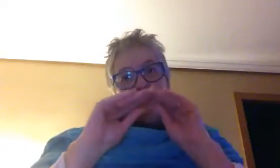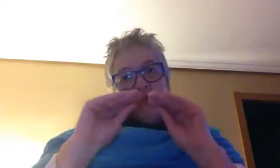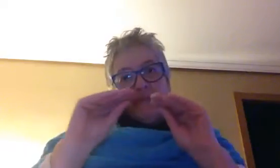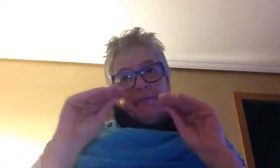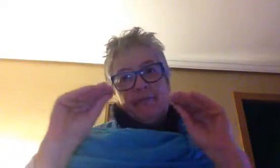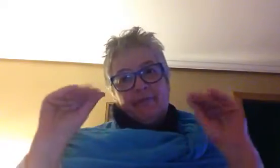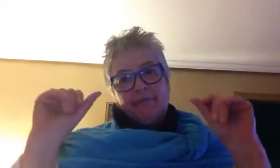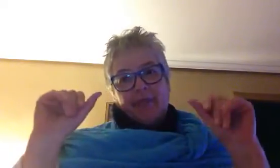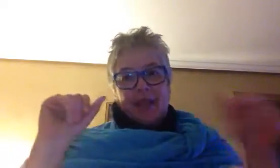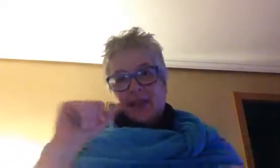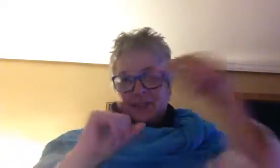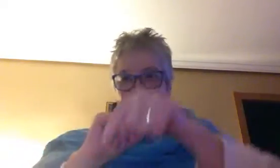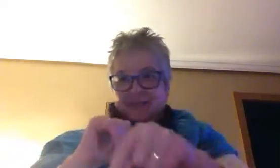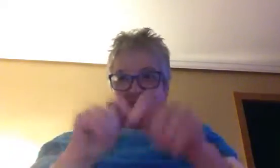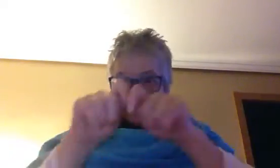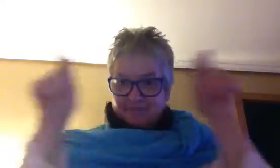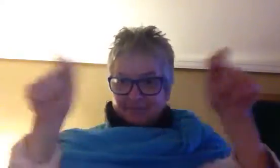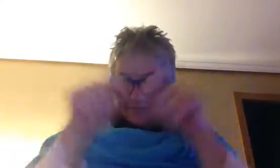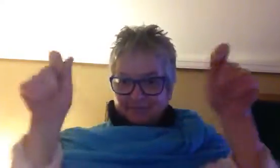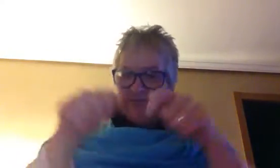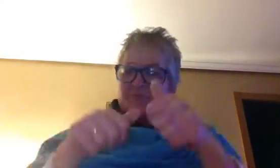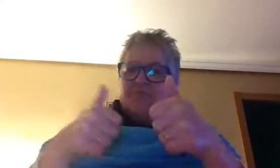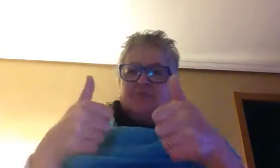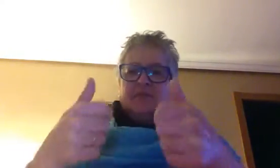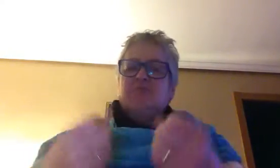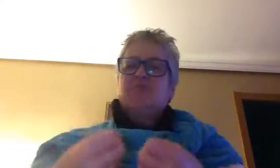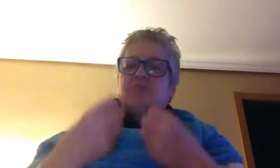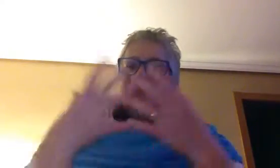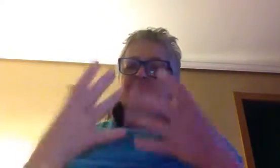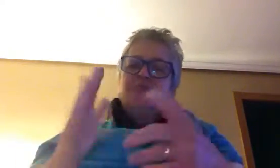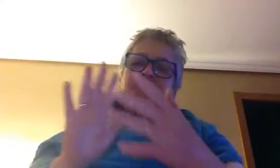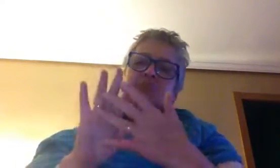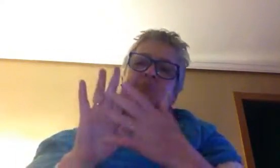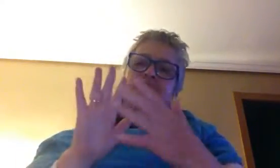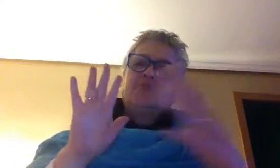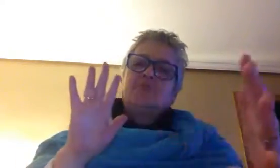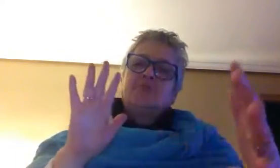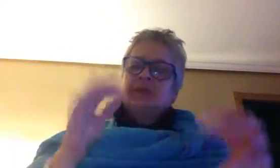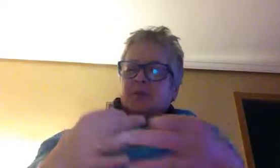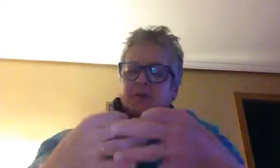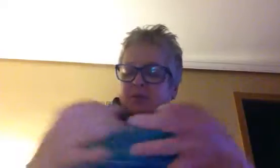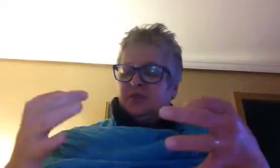Susana, va a ser el padre de la criatura, si es que nos dejan y no nos dejan huérfanos.